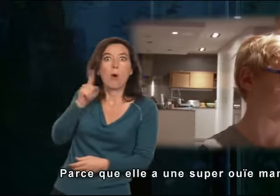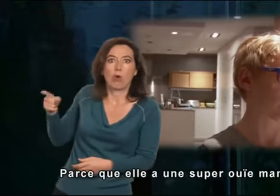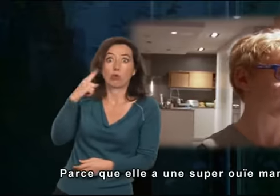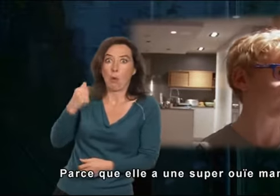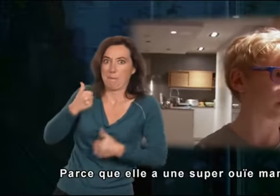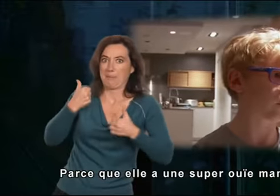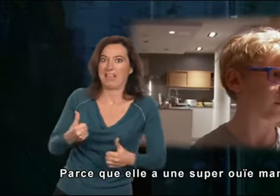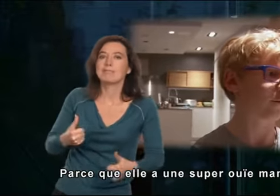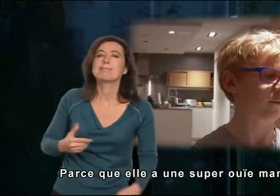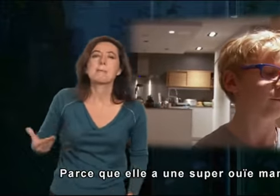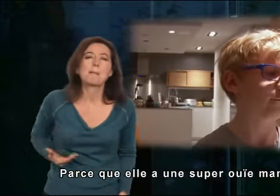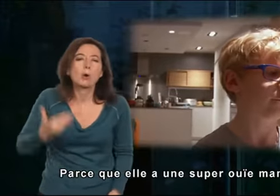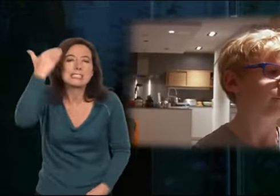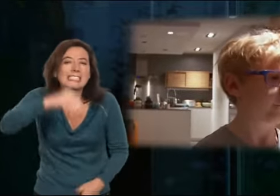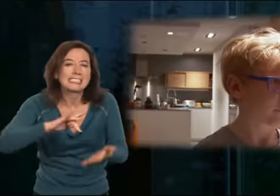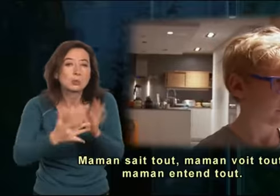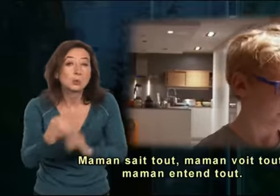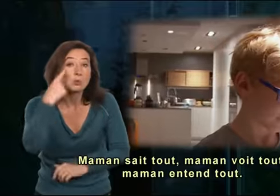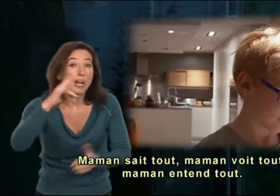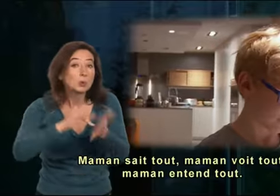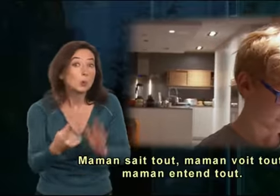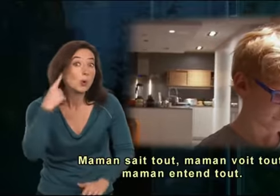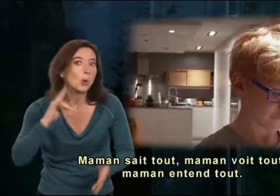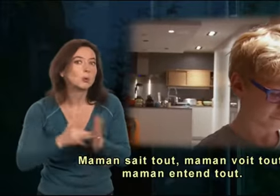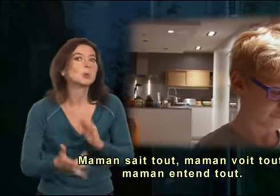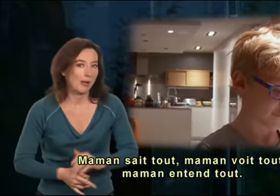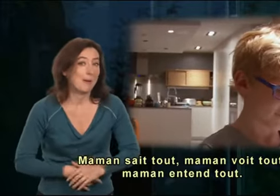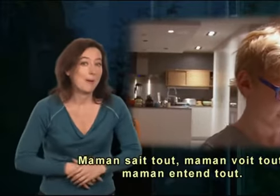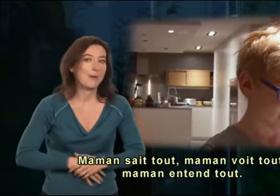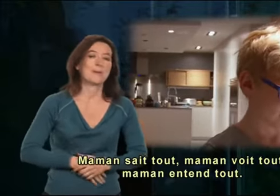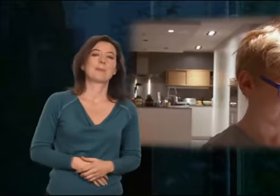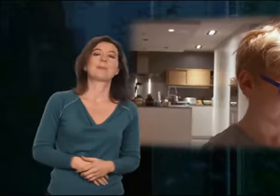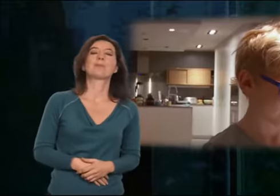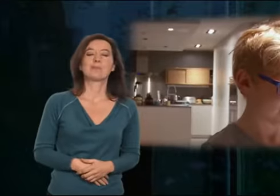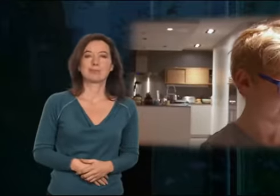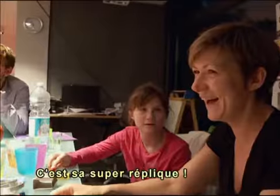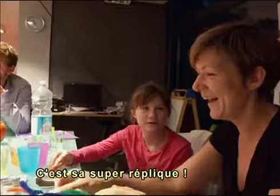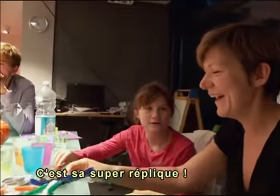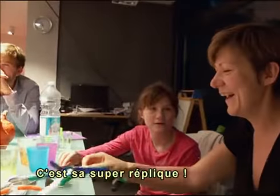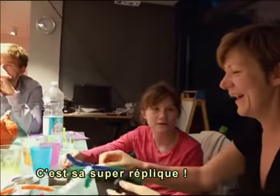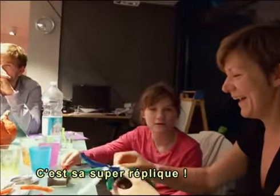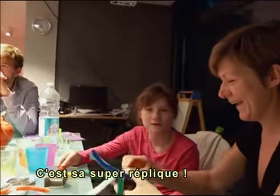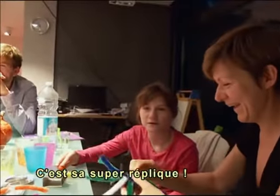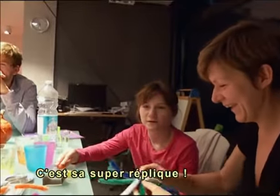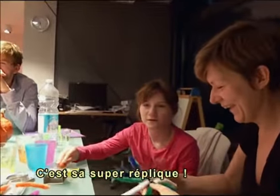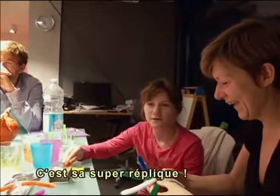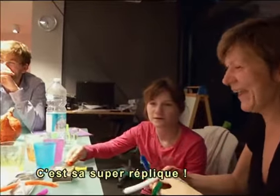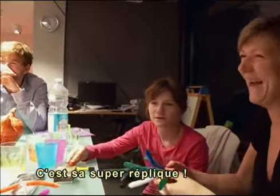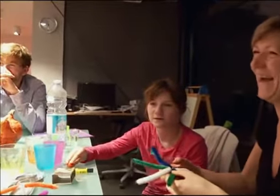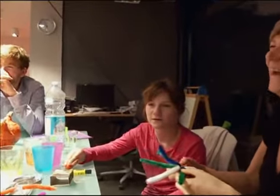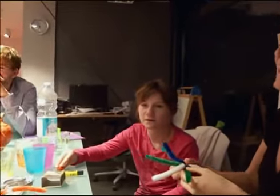Parce qu'elle a une super oui, maman. Maman sait tout, maman voit tout, maman entend tout. C'est sa super réplique.